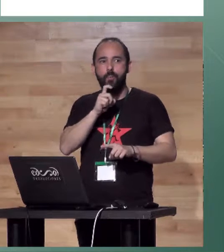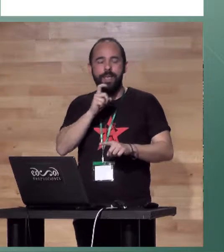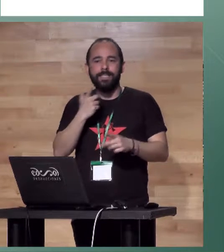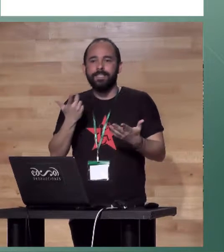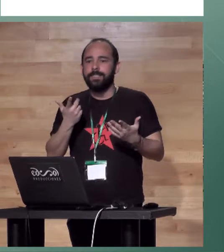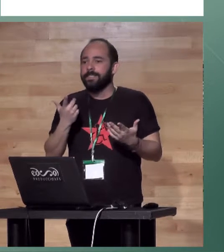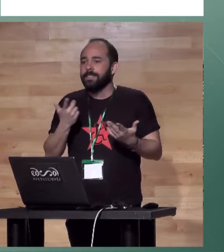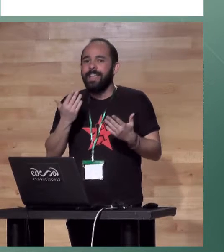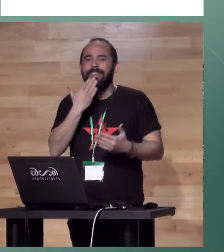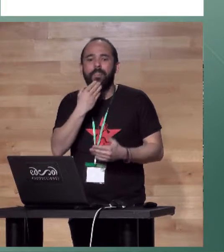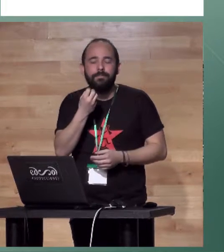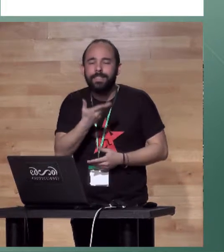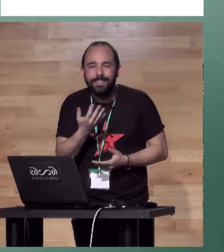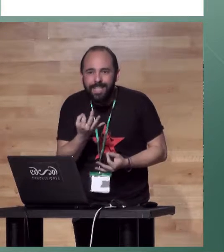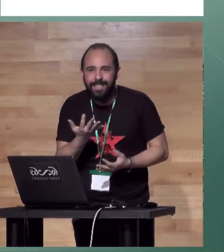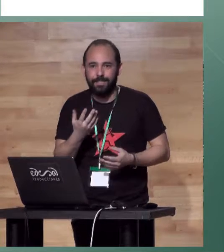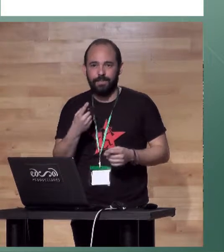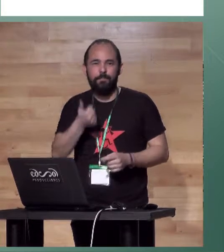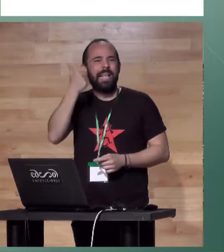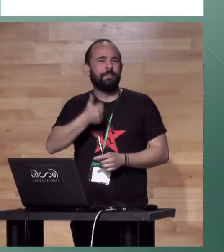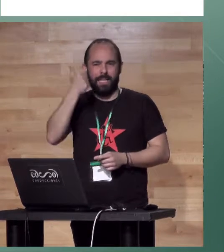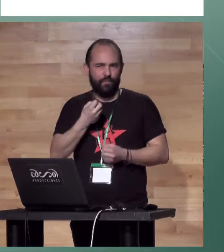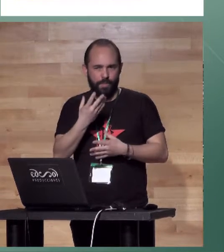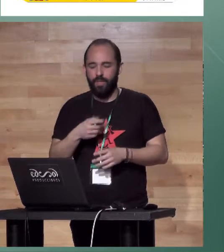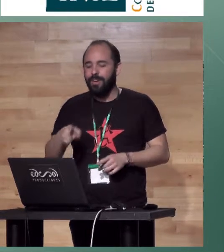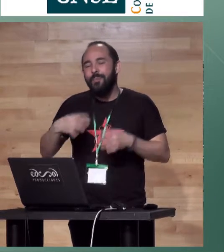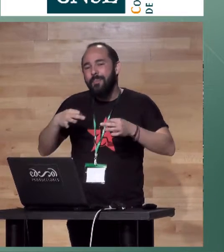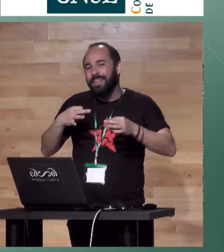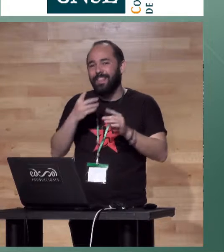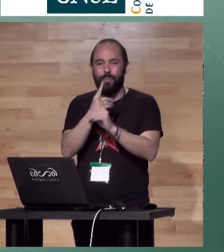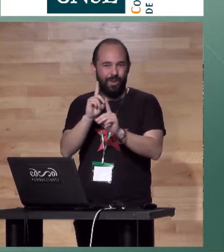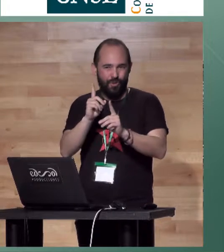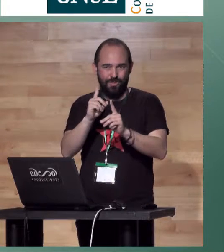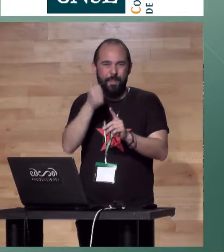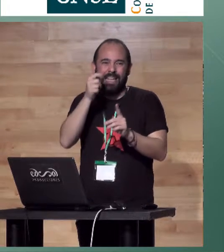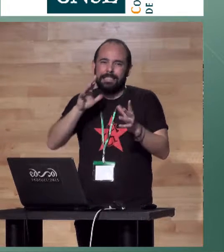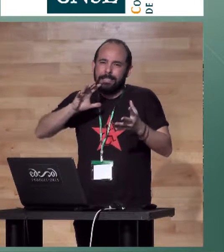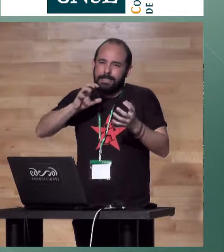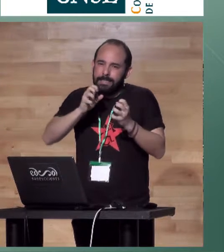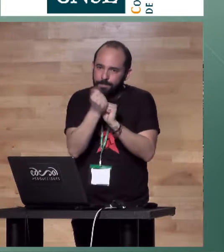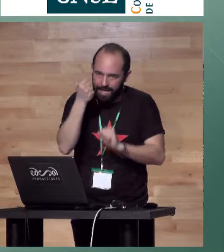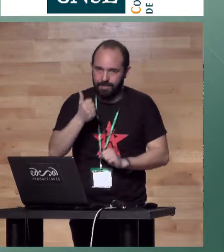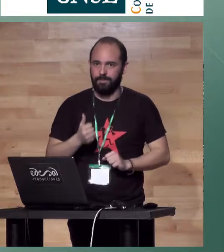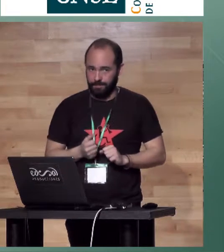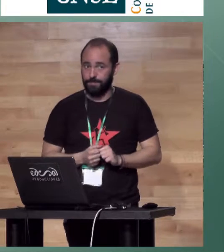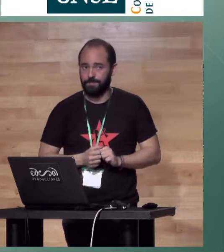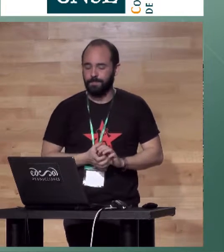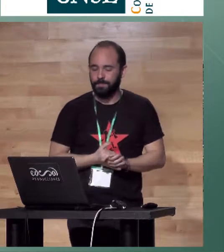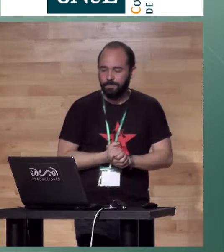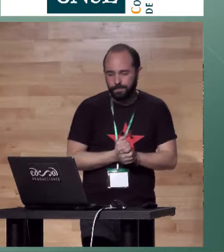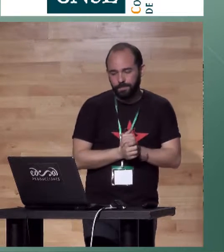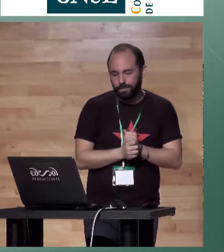que hable un poco de los actores, de lo que interesa, de la edad, de... Es un poco, ya os digo,